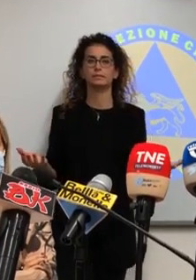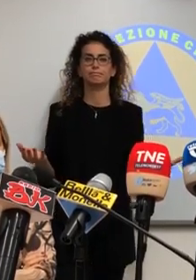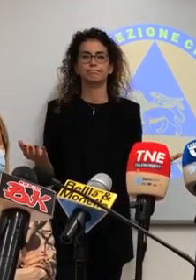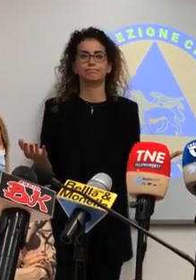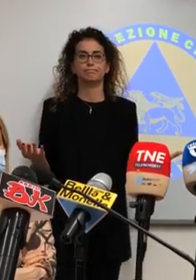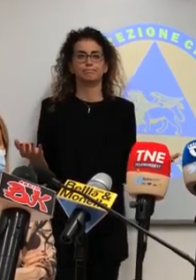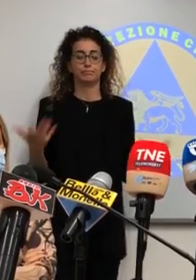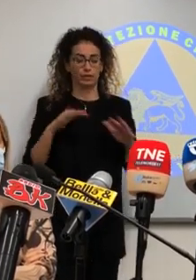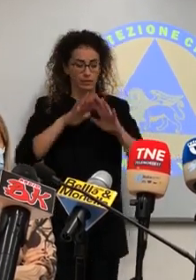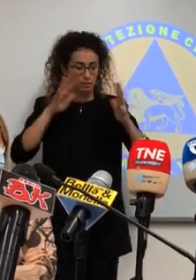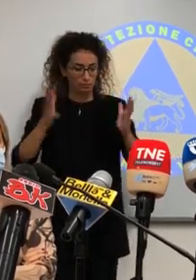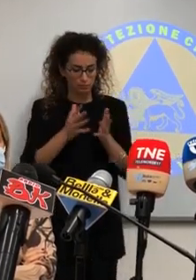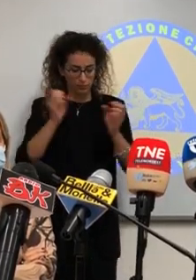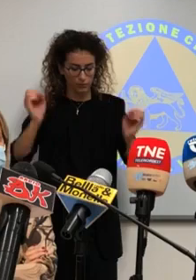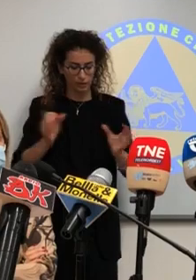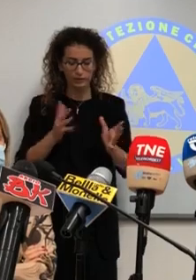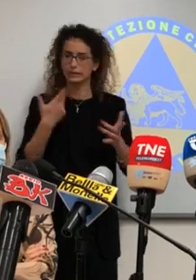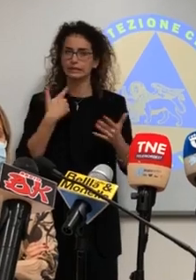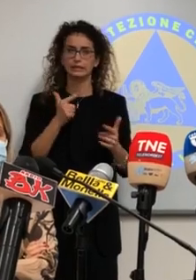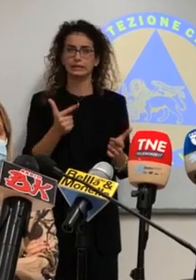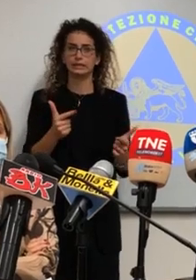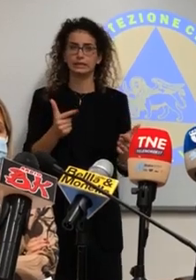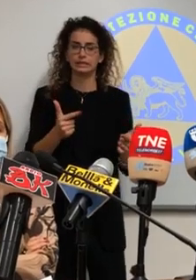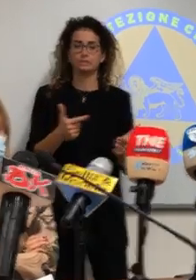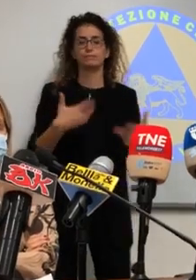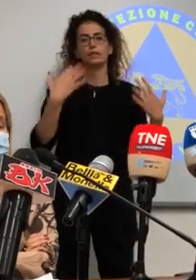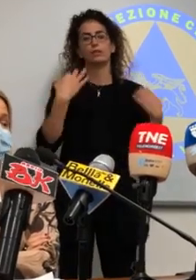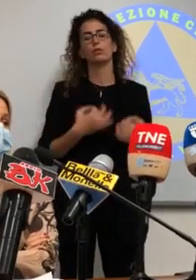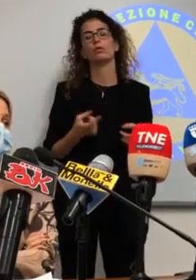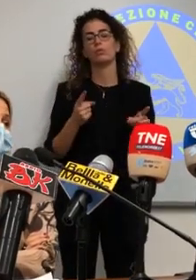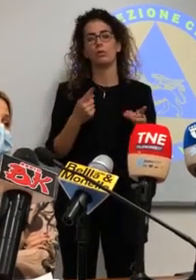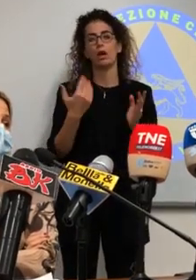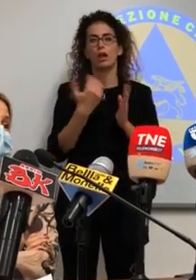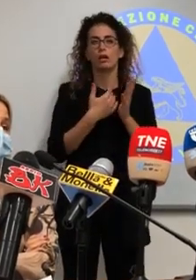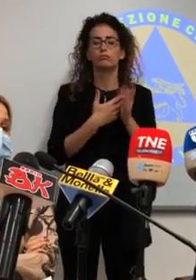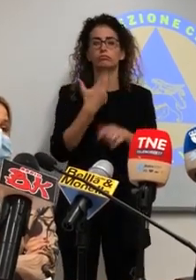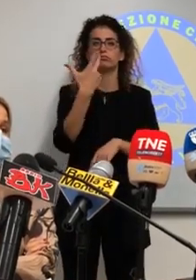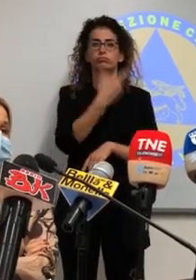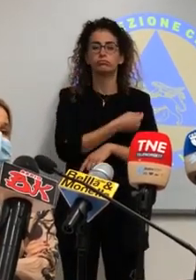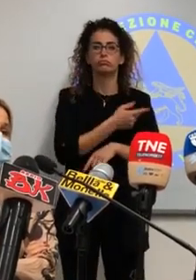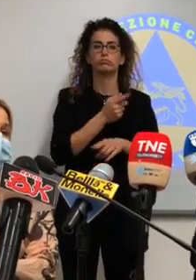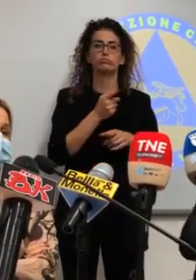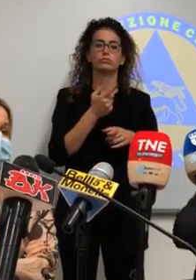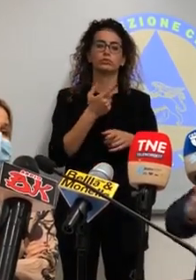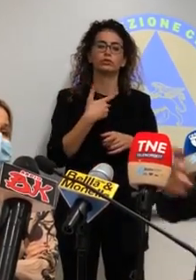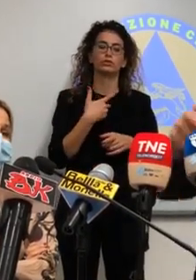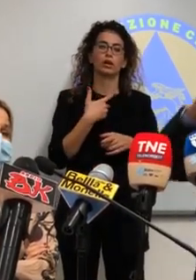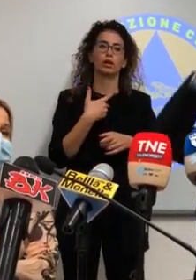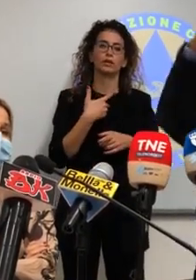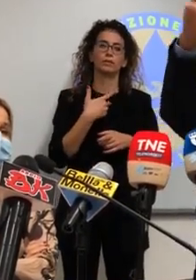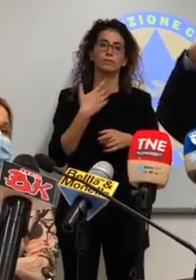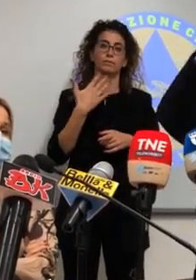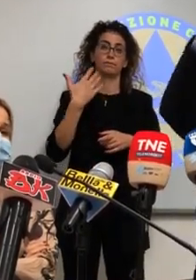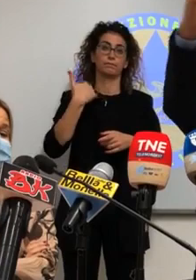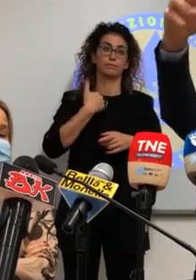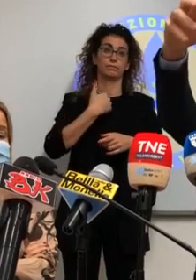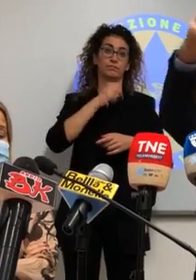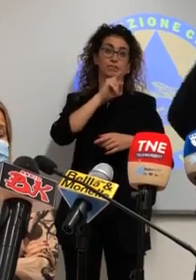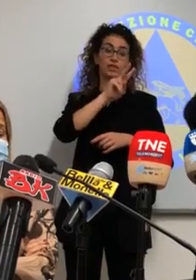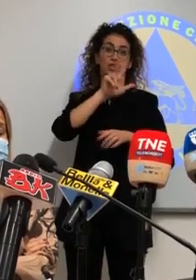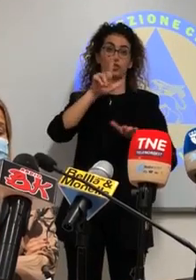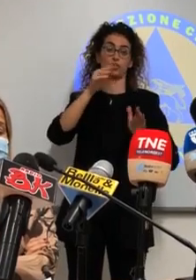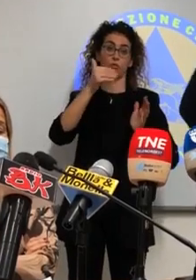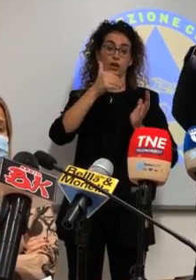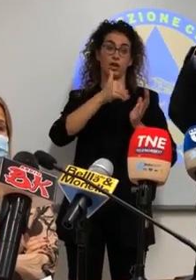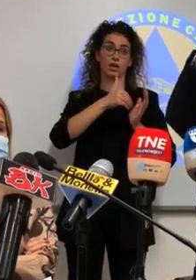ho la sfera della verità. Di certo la campagna vaccinale è passata da punte da 20.000,